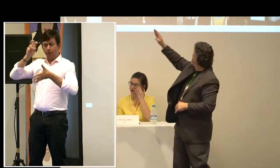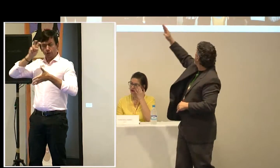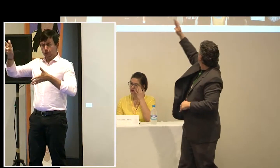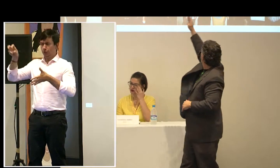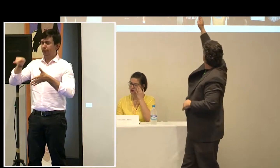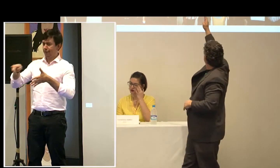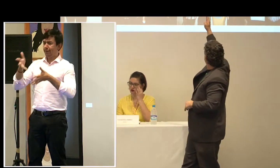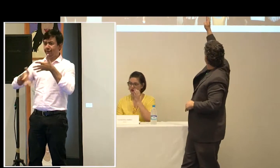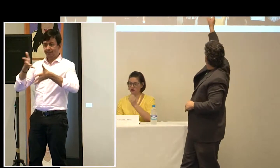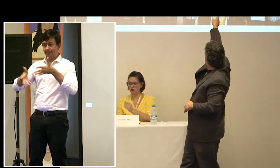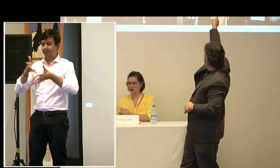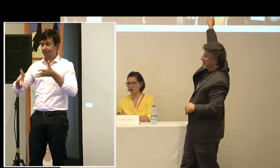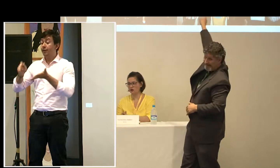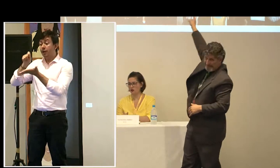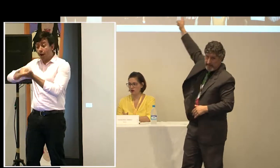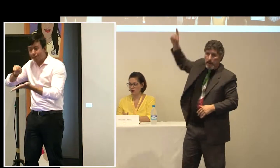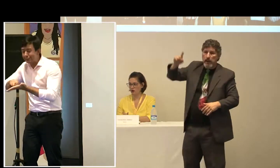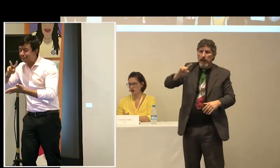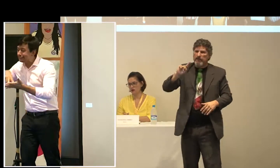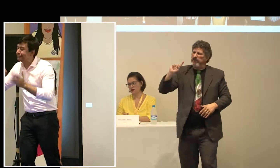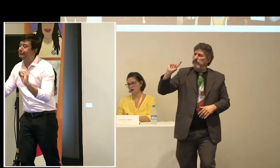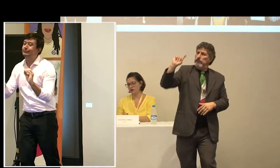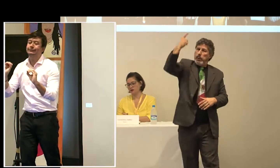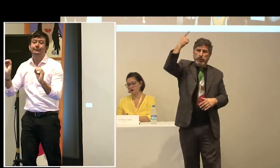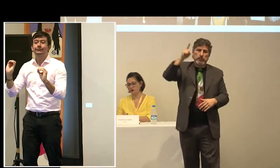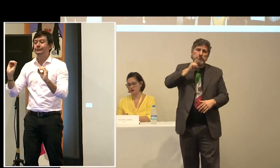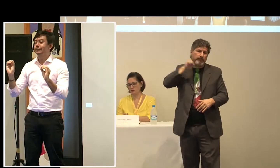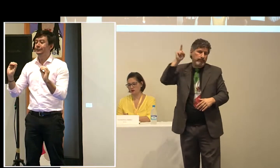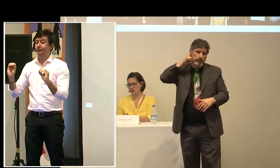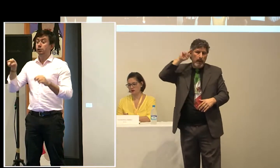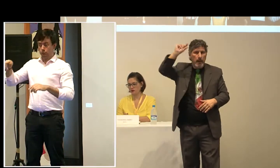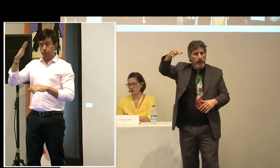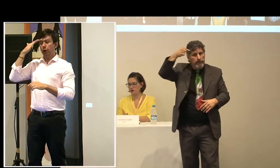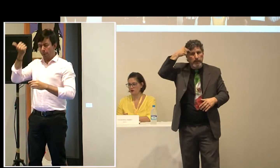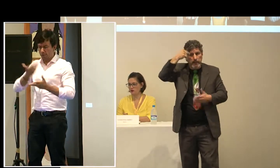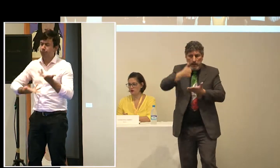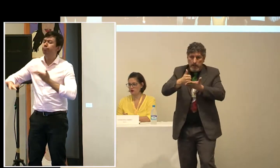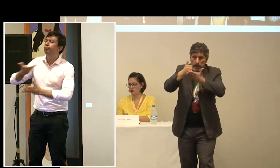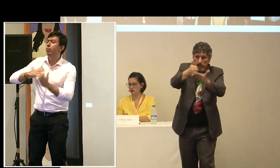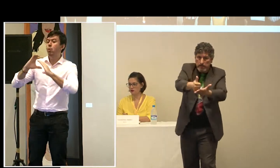E ele sabia utilizar sinais, ele era